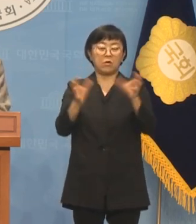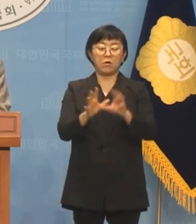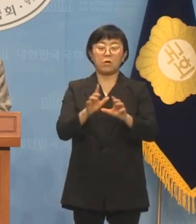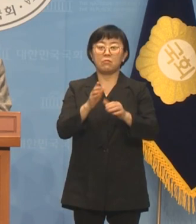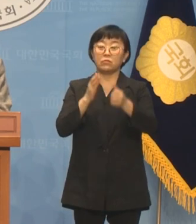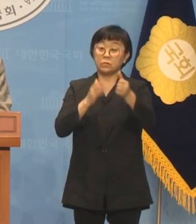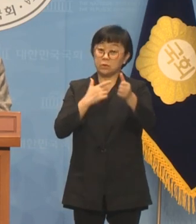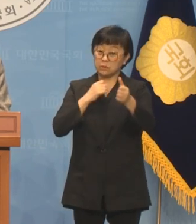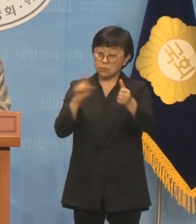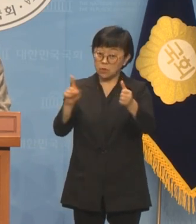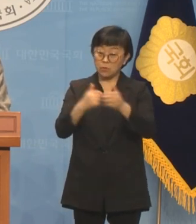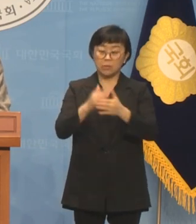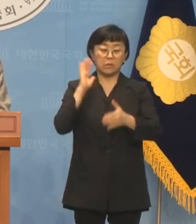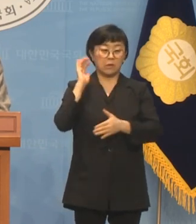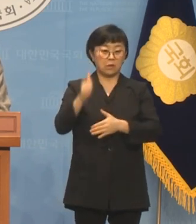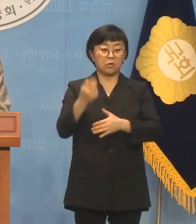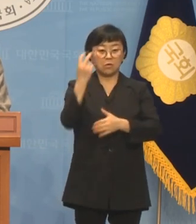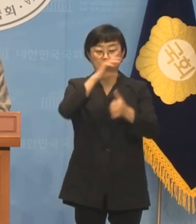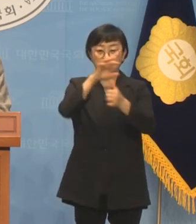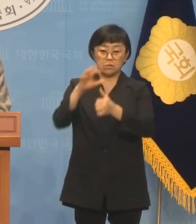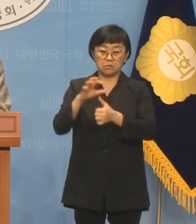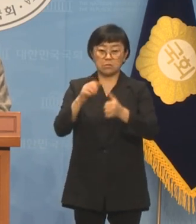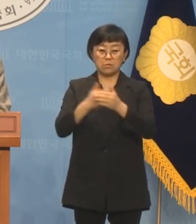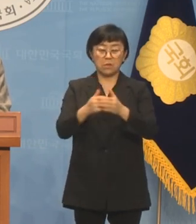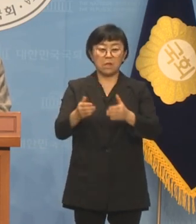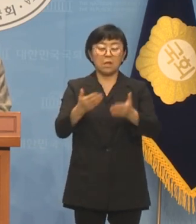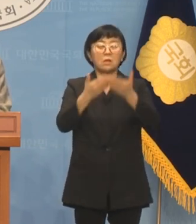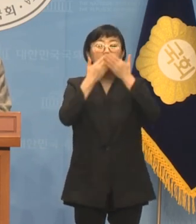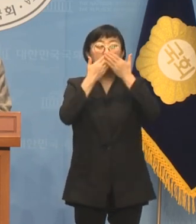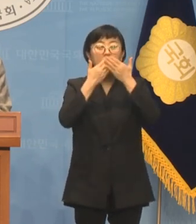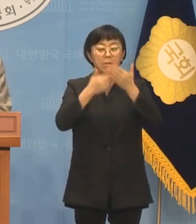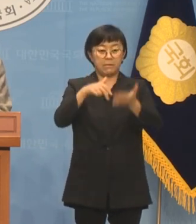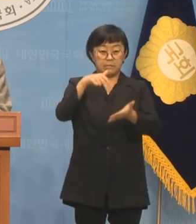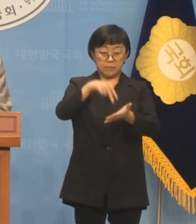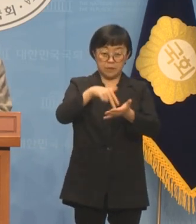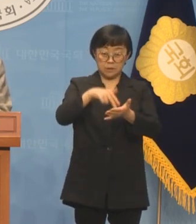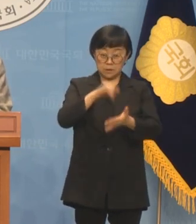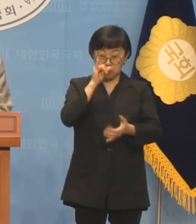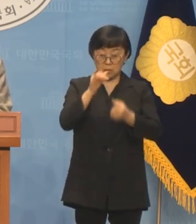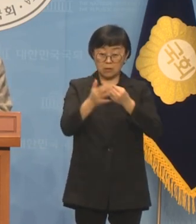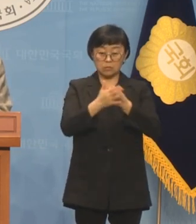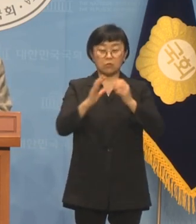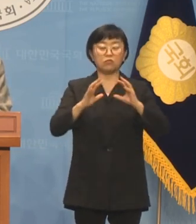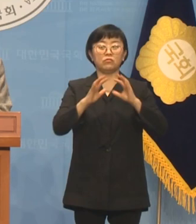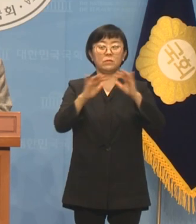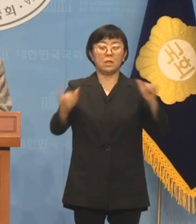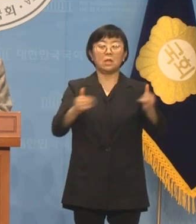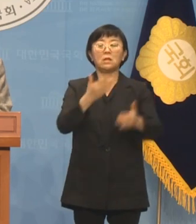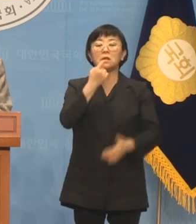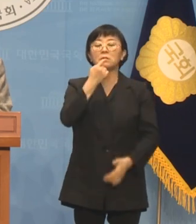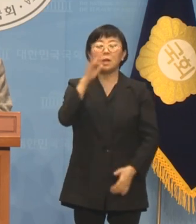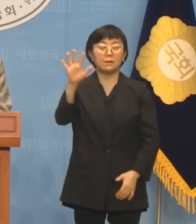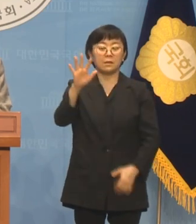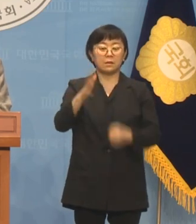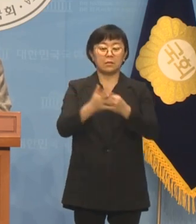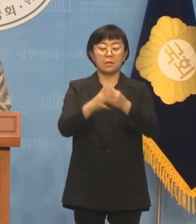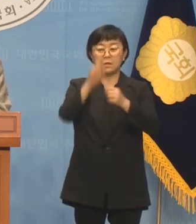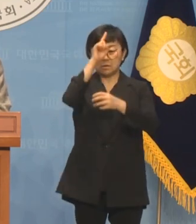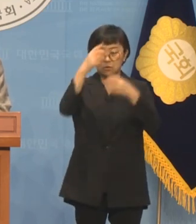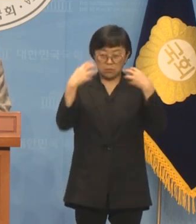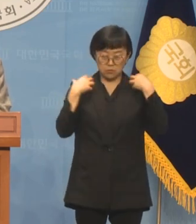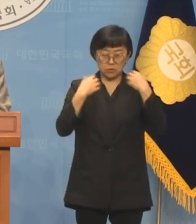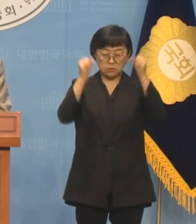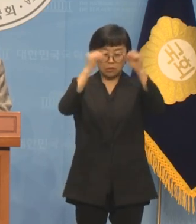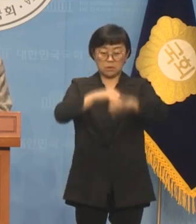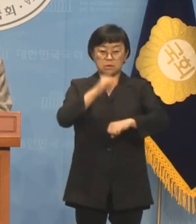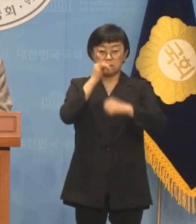고합니다. 대통령 경호처가 입틀막을 해야 할 곳이 있다면 국민의 입이 아니라 이 정부를